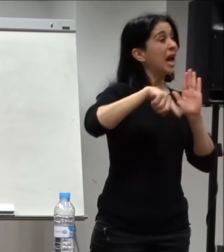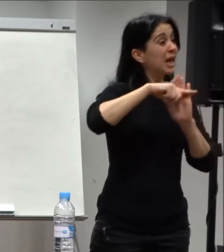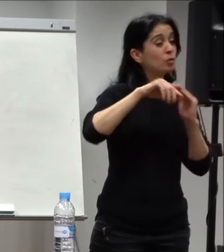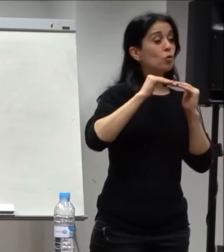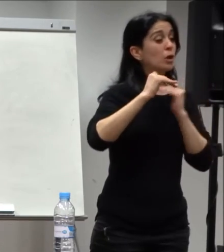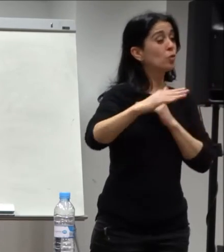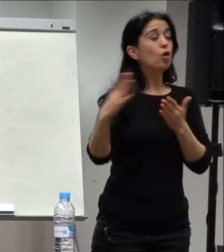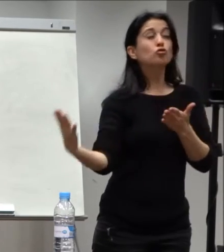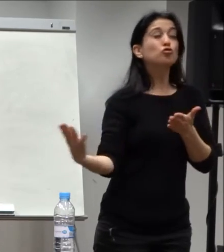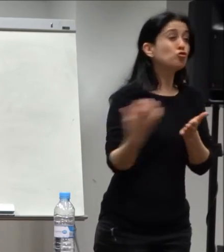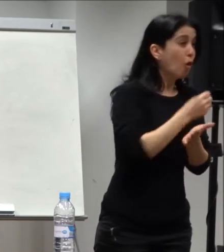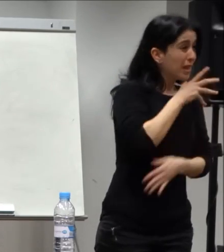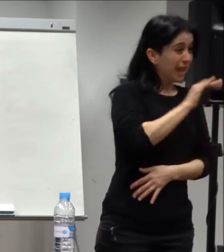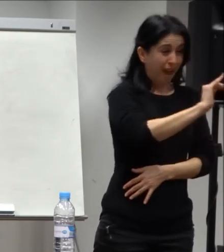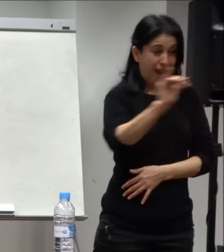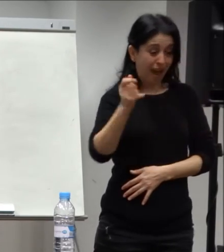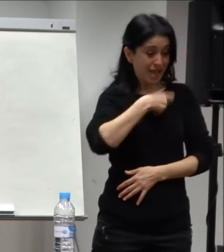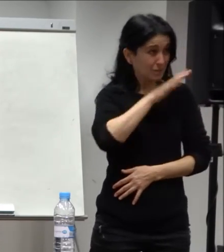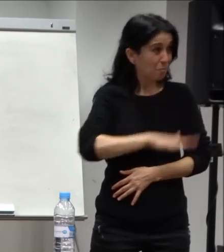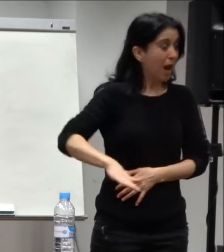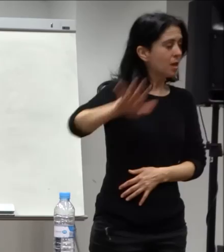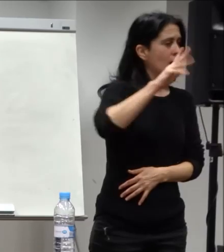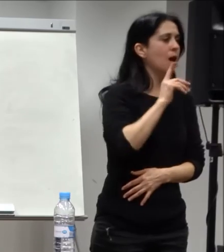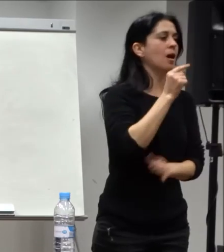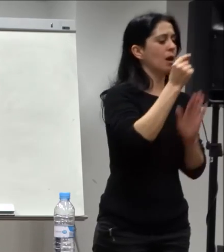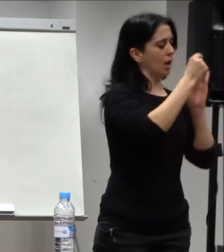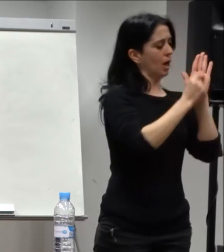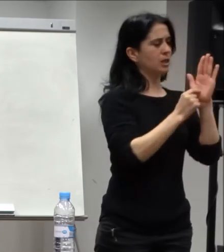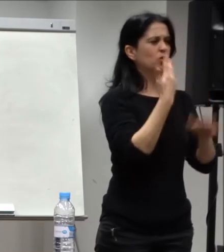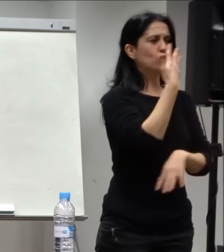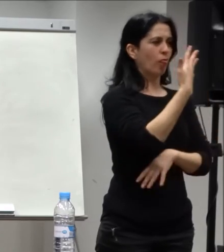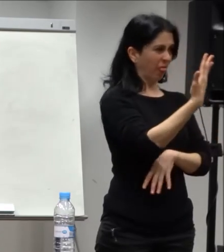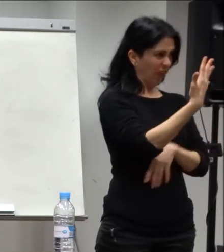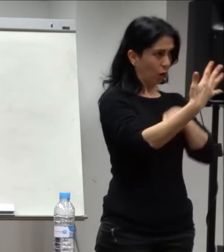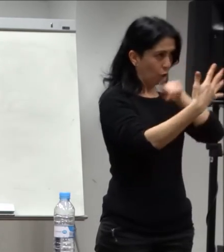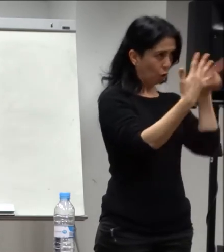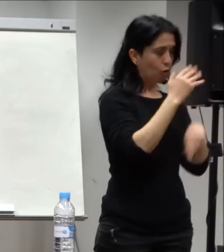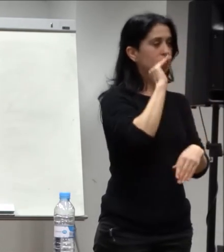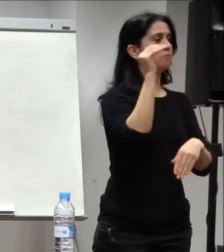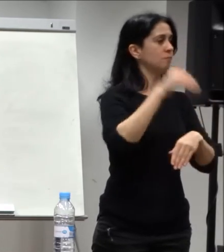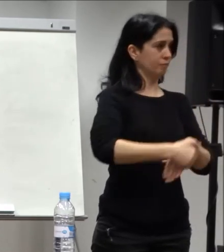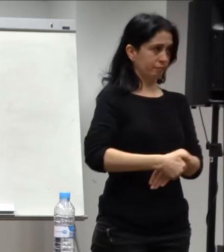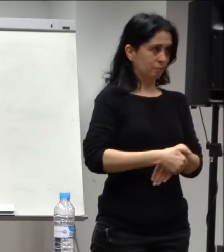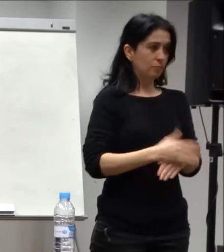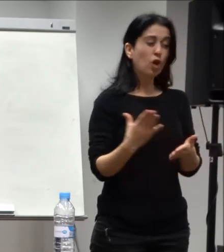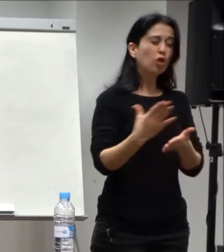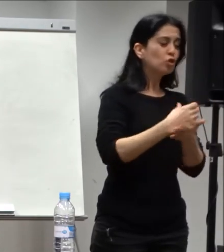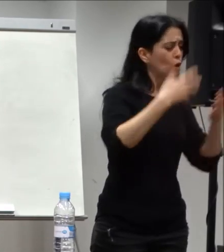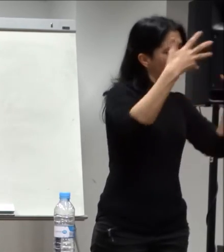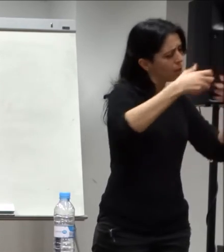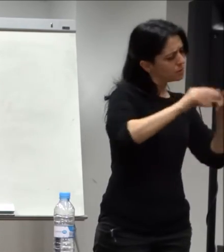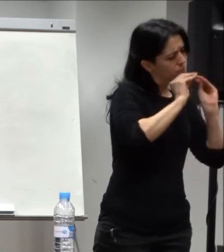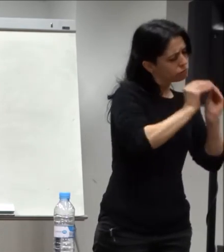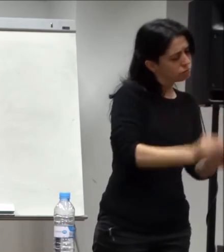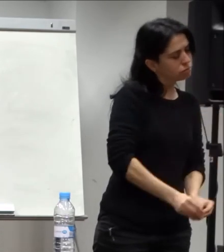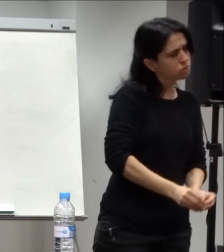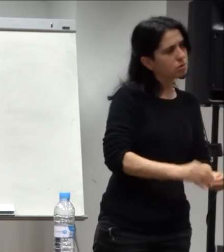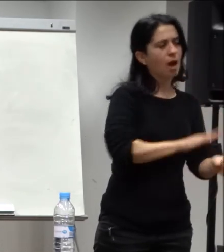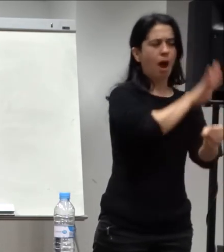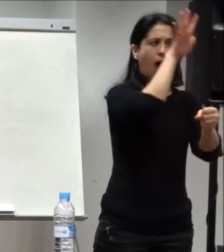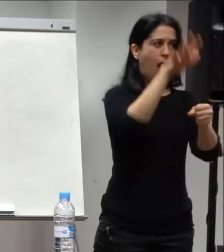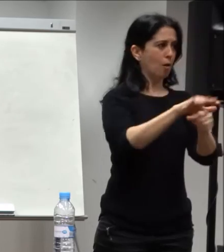las entidades financieras puestas en sus préstamos hipotecarios. Todas se redactaron de forma abusiva. ¿Cómo